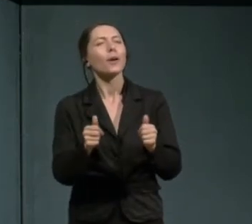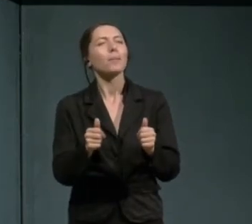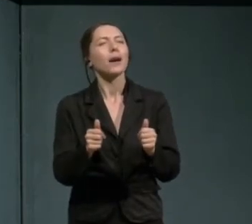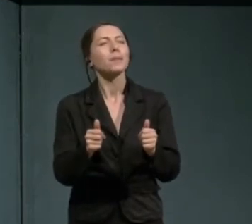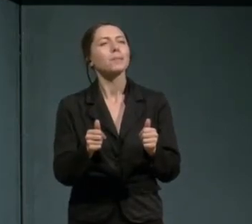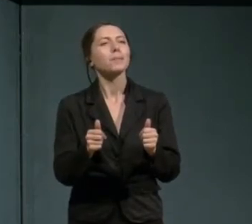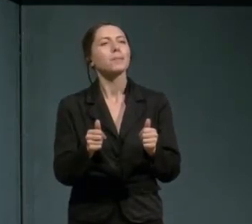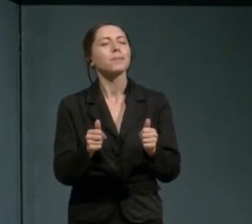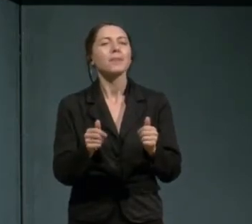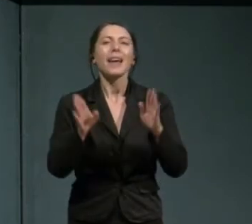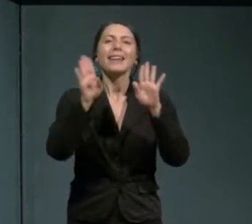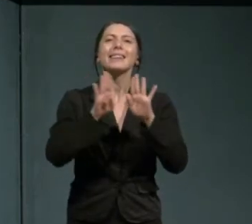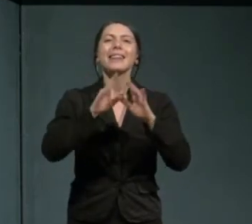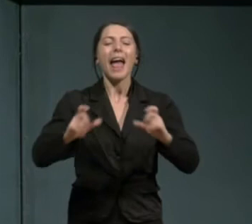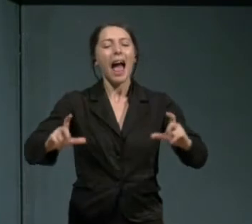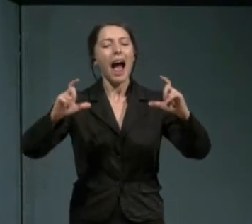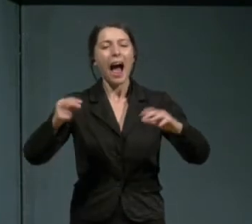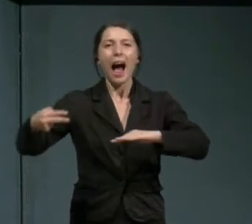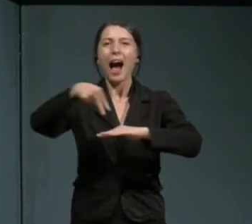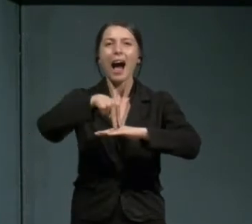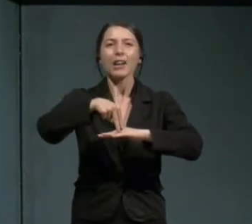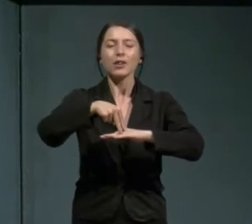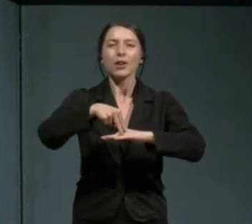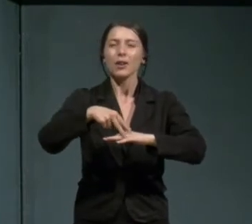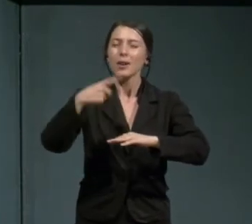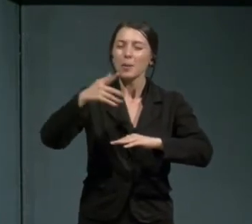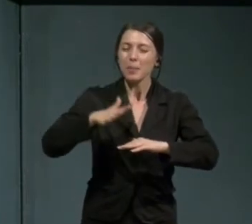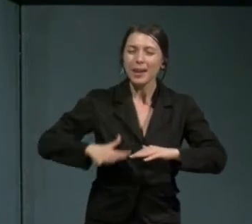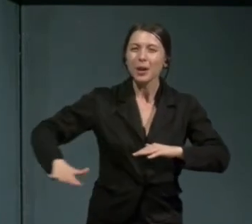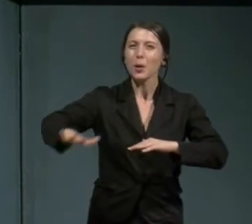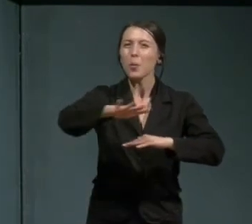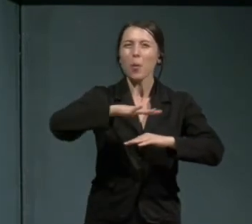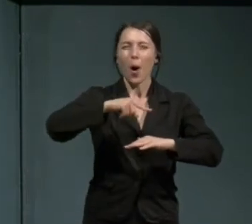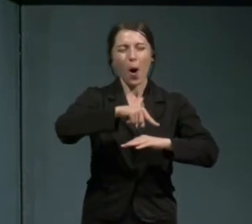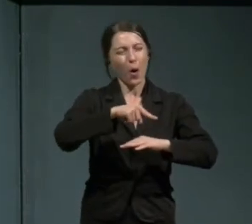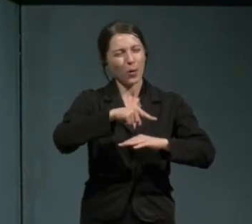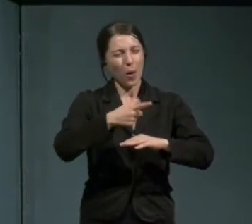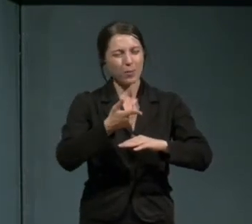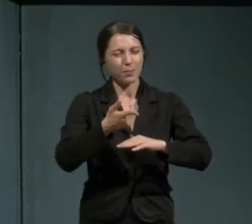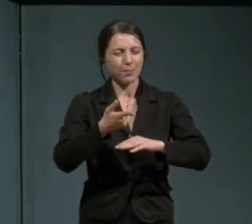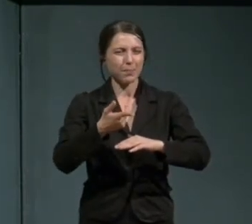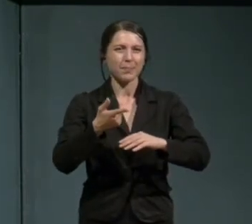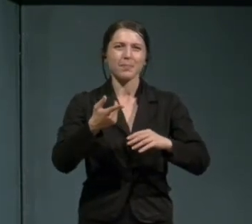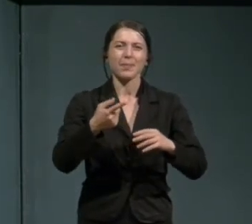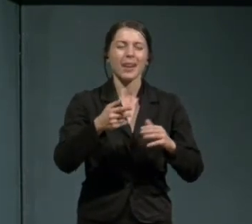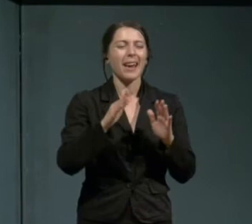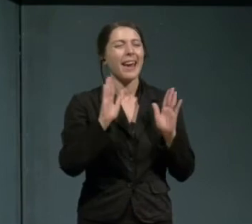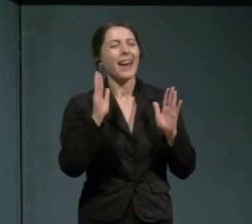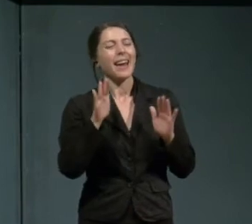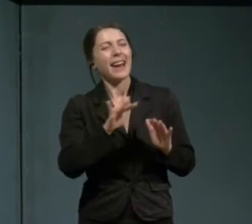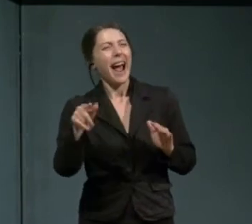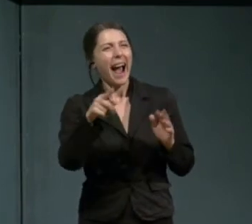scena di teatro questa platt questo luogo dove avviene l'incontro dei giovani